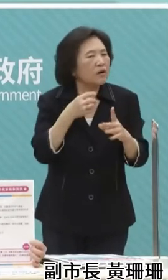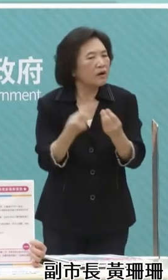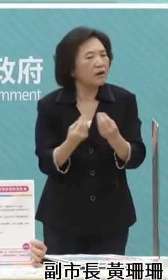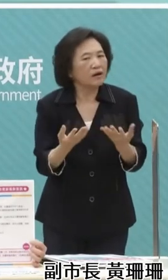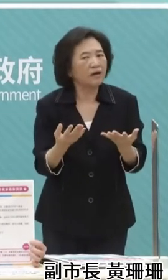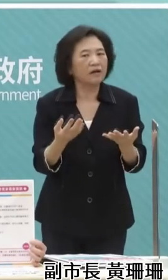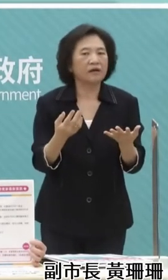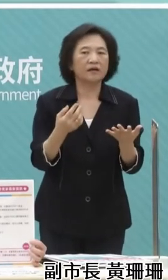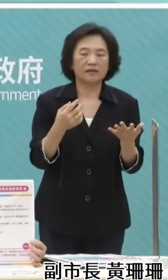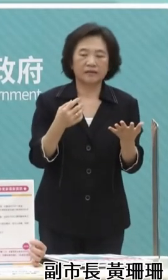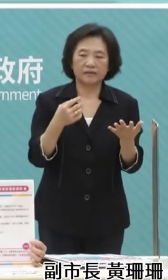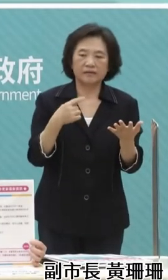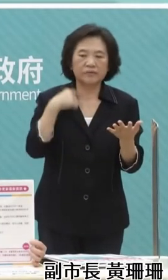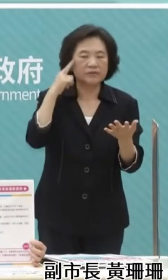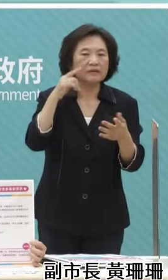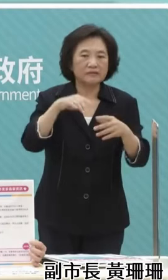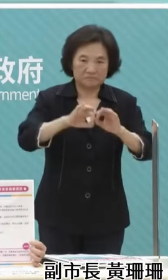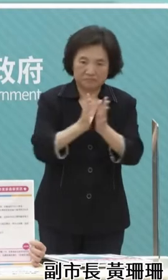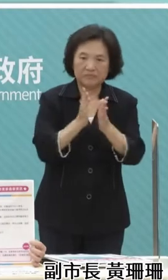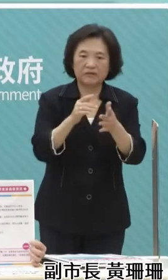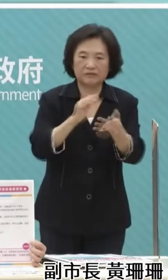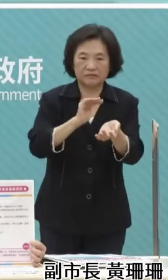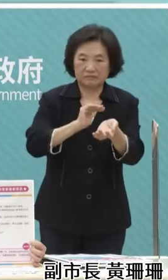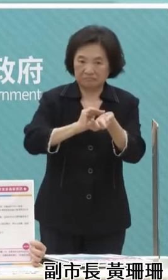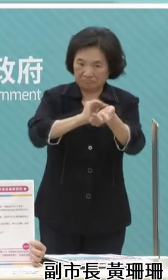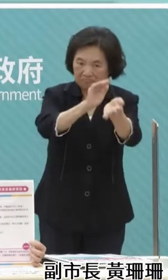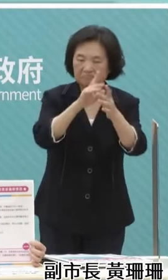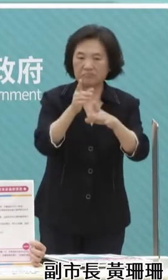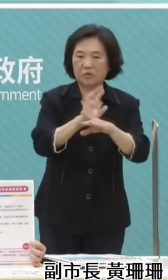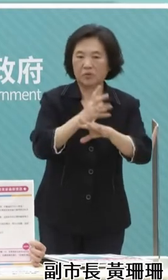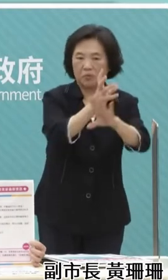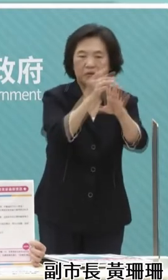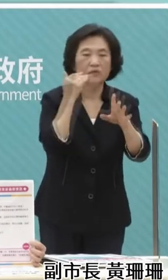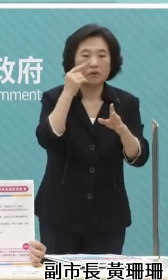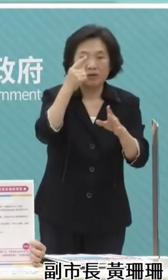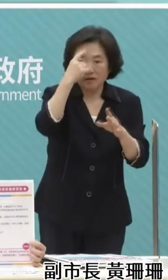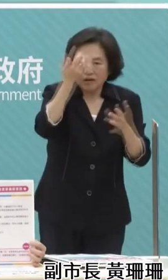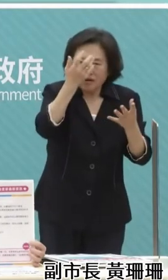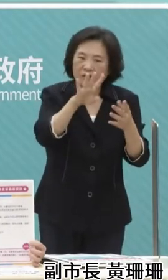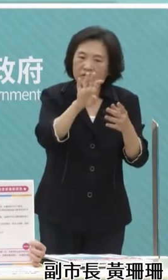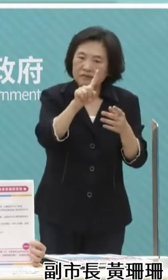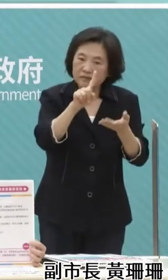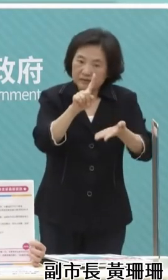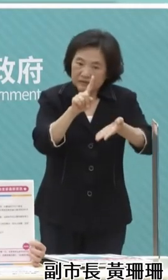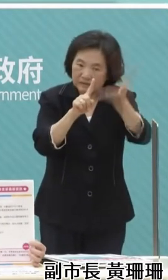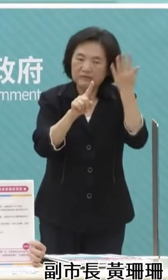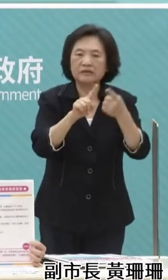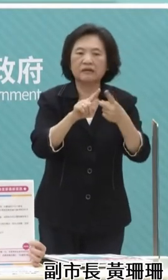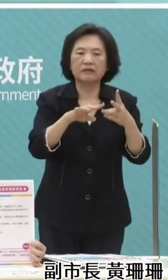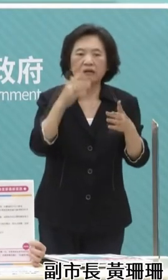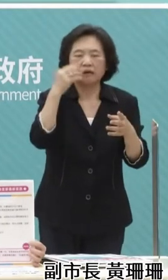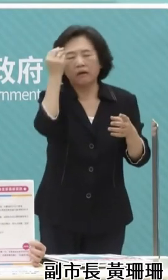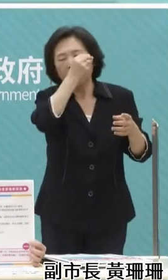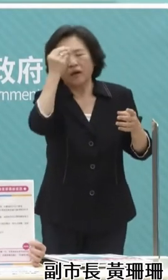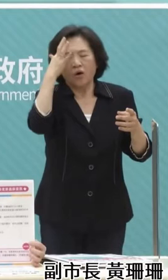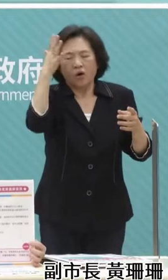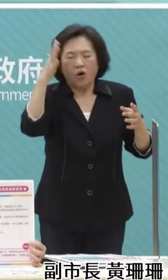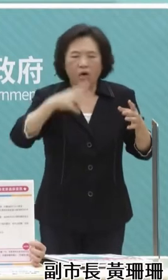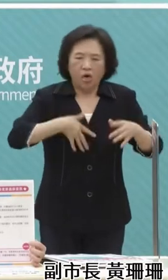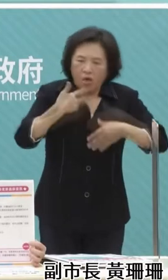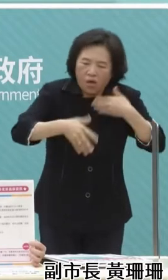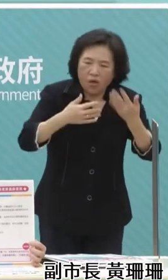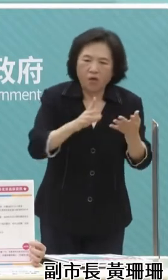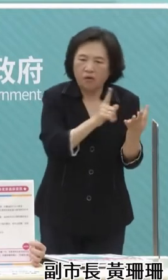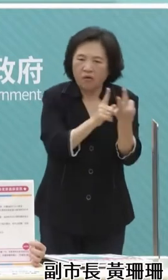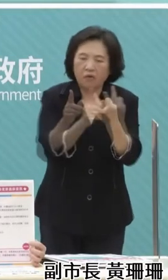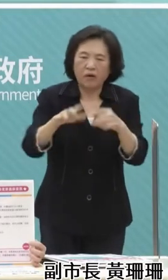时候其实应该要送医的。好，体温大于41度、意识不清、持续昏睡、持续头痛或呕吐的